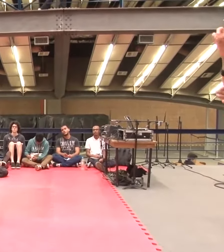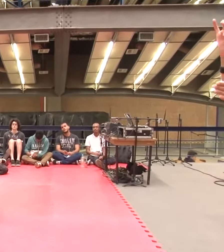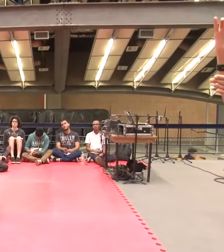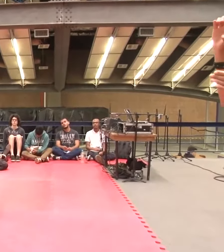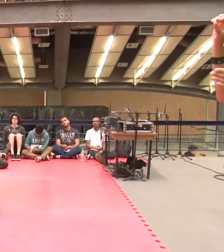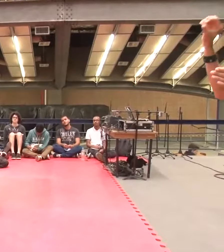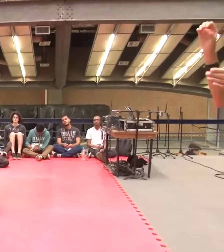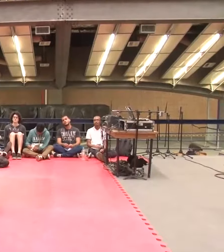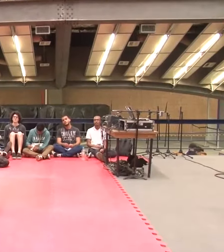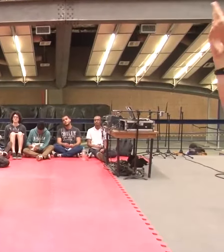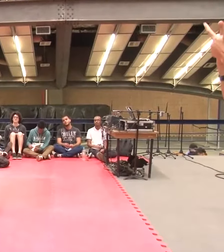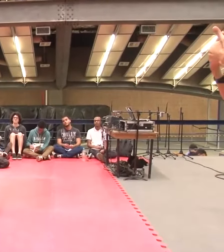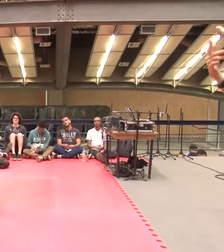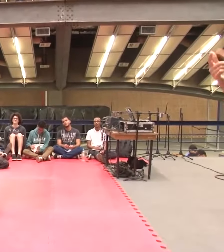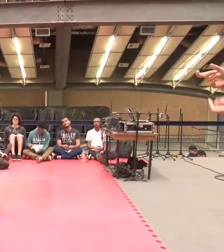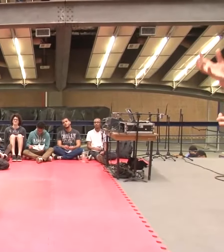duras?